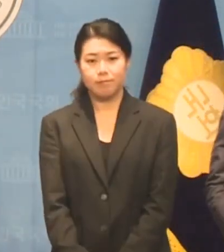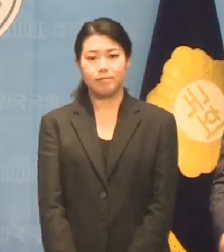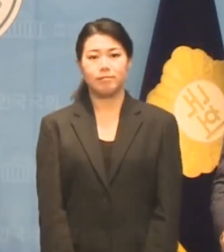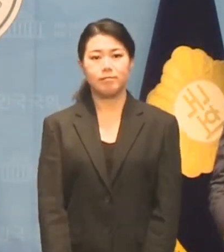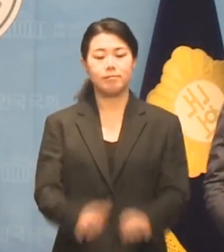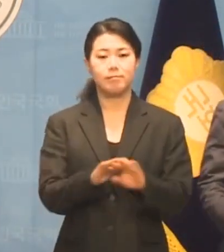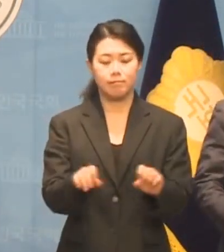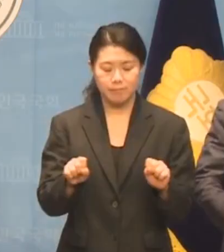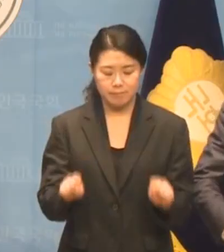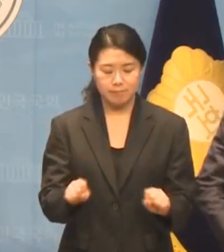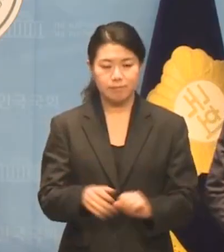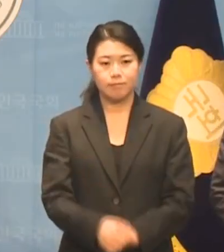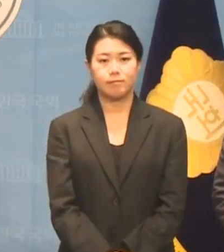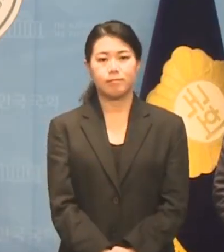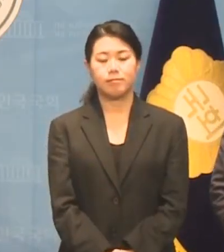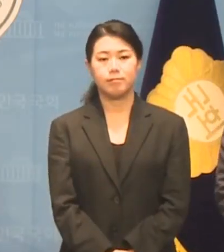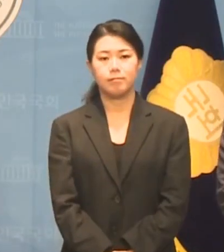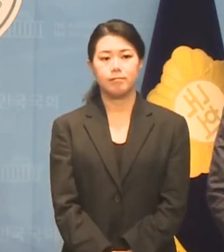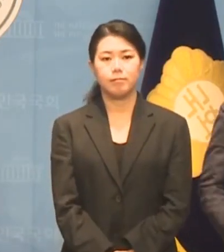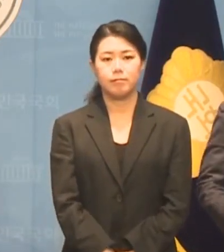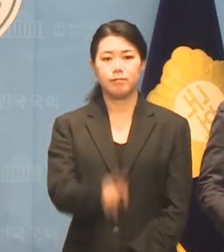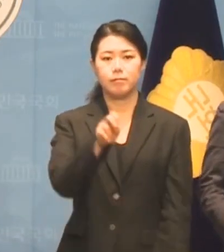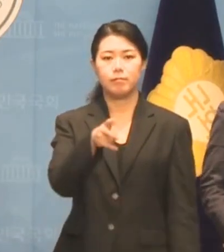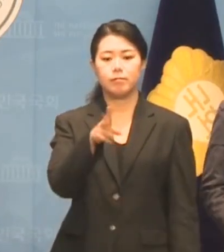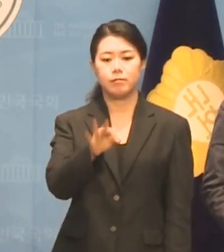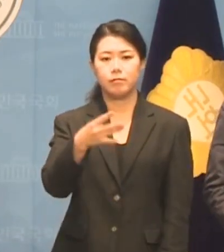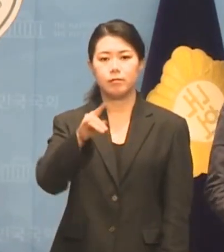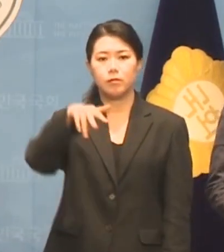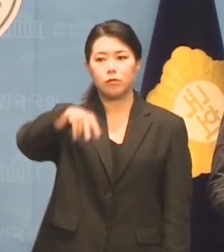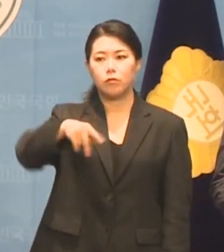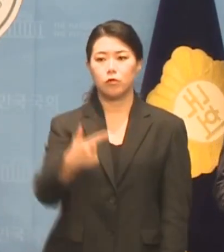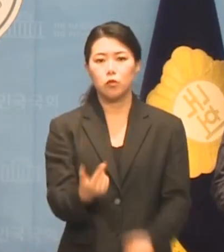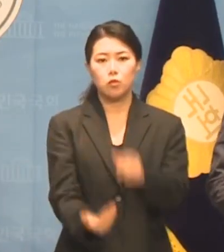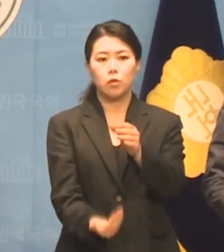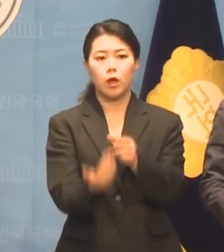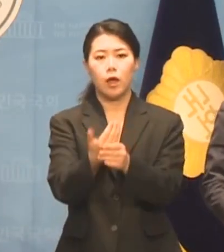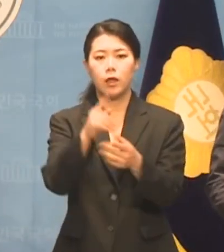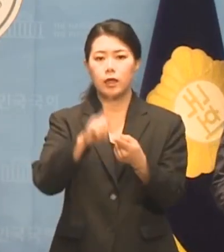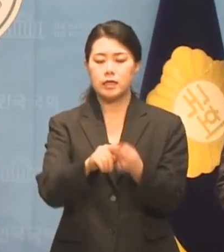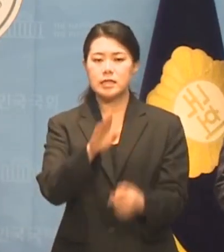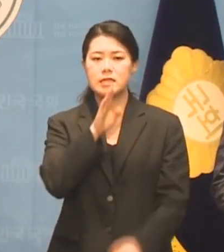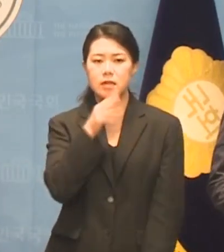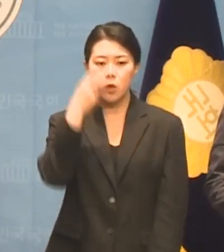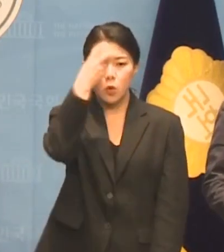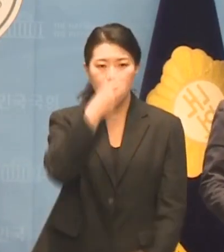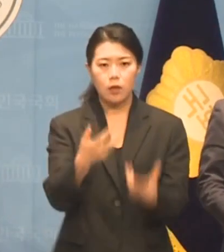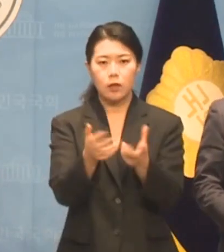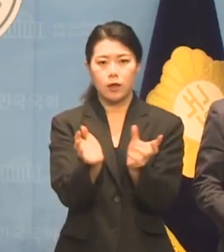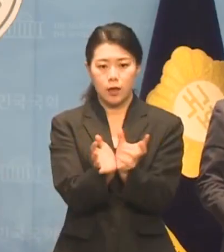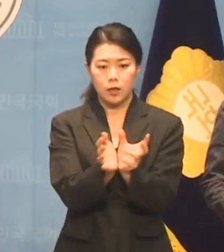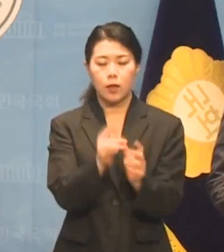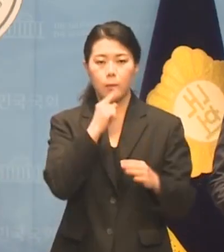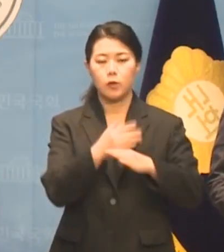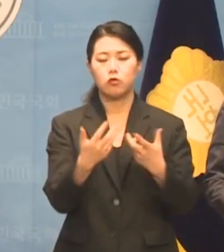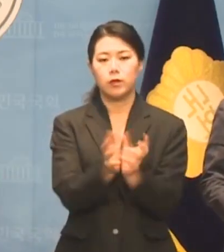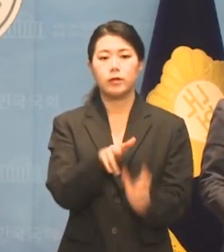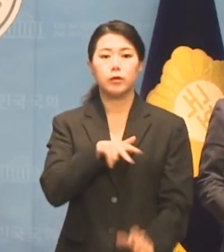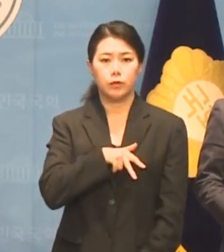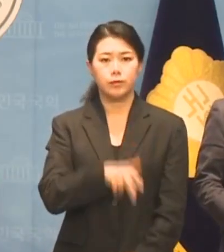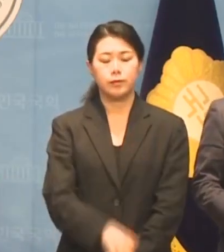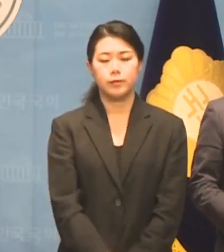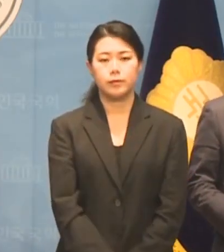예, 안녕하십니까. 저희는 명태균 게이트 진상조사단 민주당